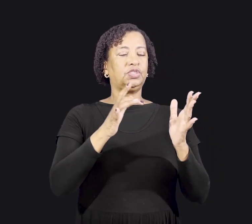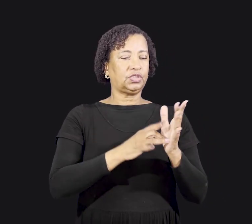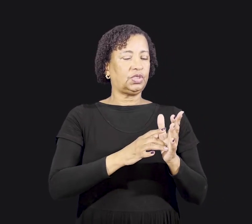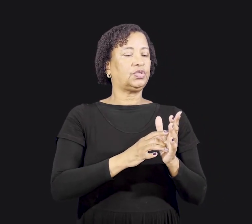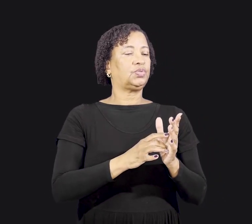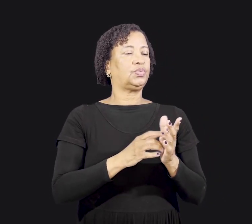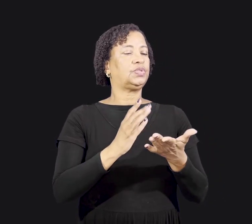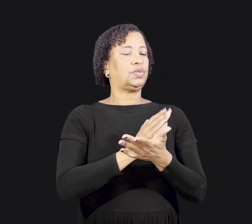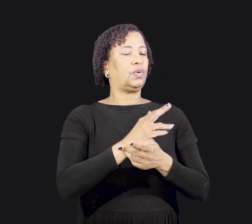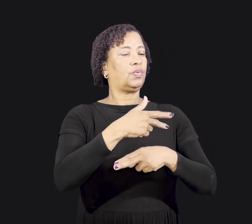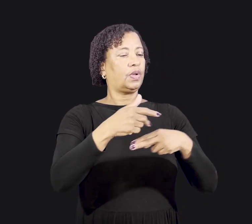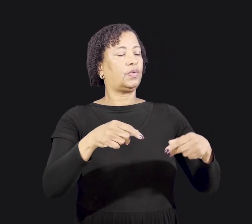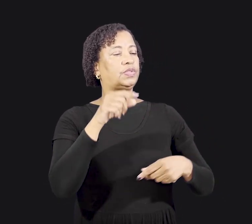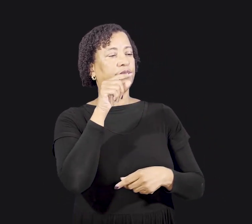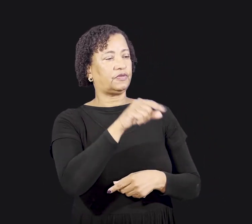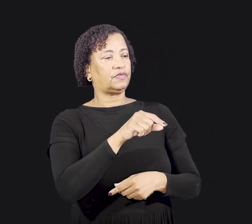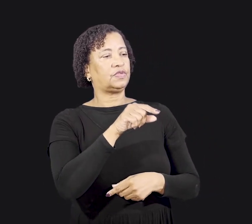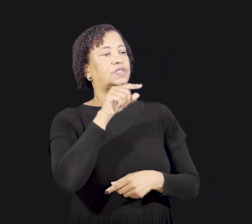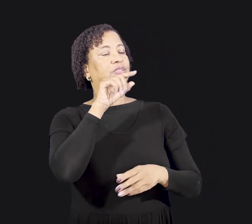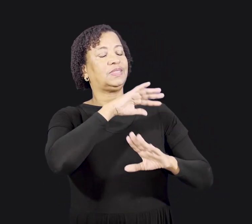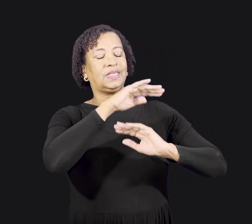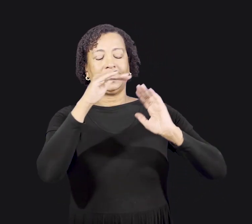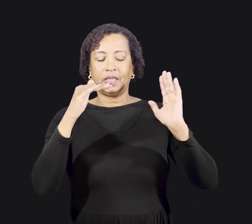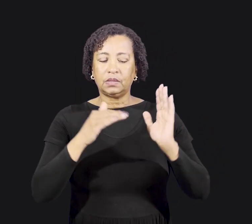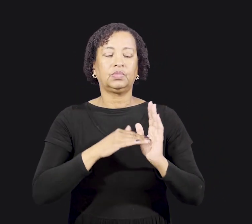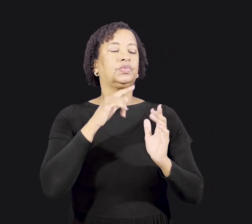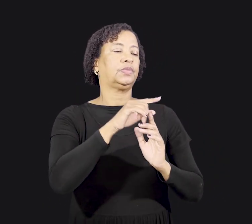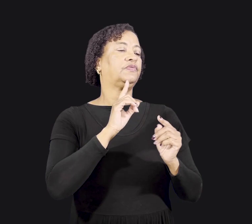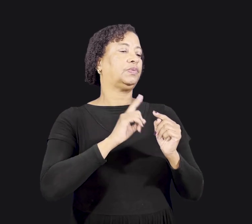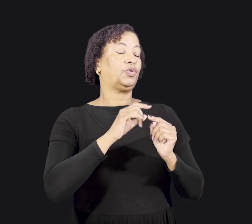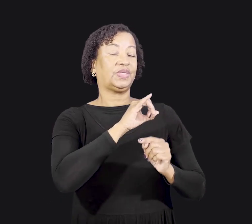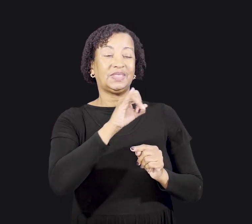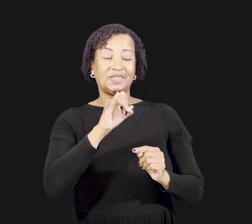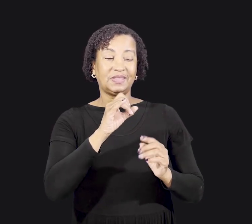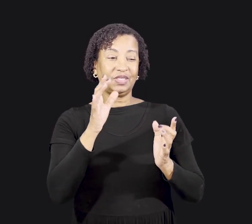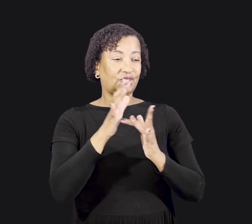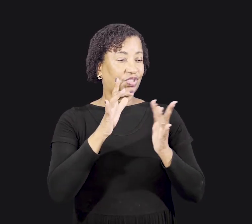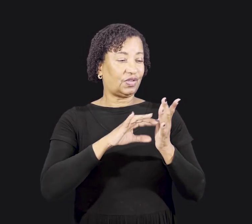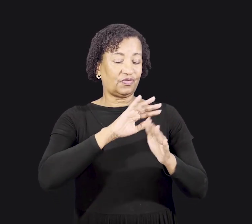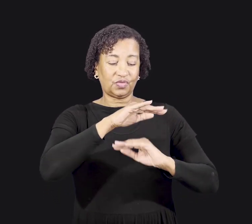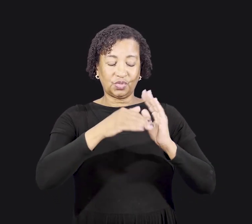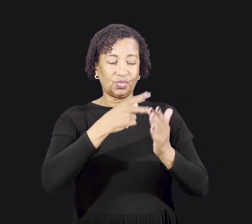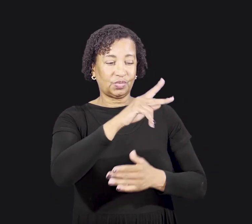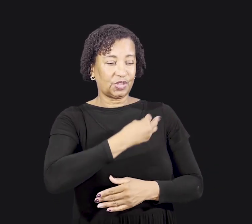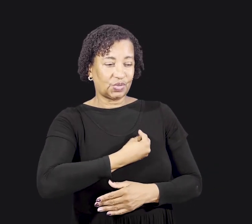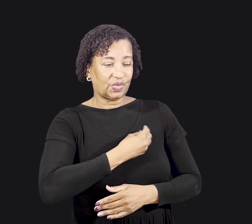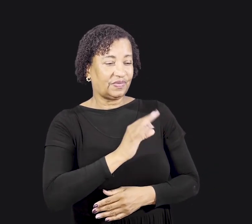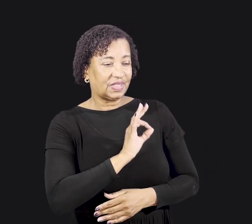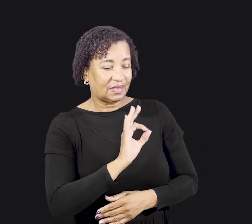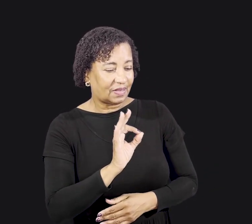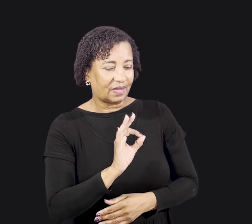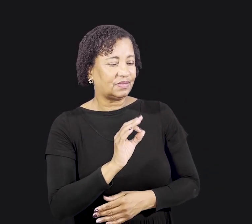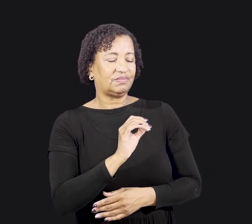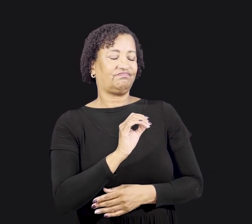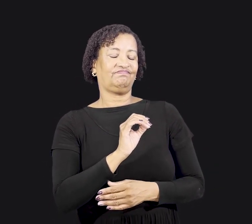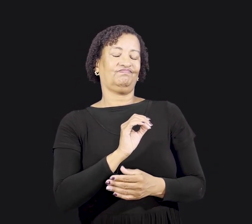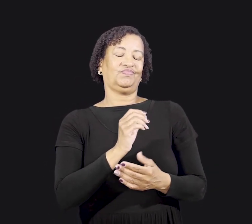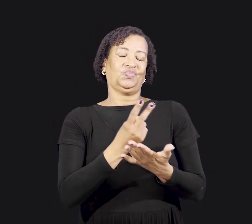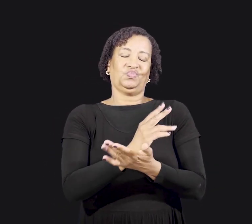Cristo é alguma coisa para você, então Ele é tudo para você. Porque se Ele não for tudo para você, vai acabar não sendo nada.